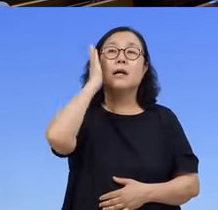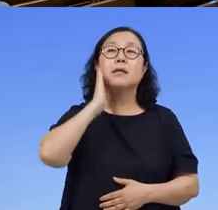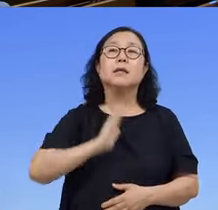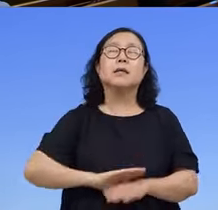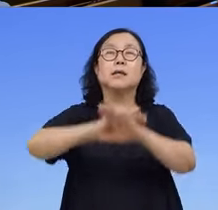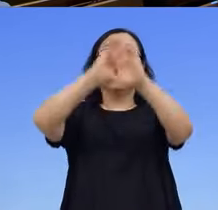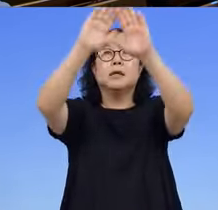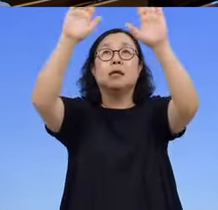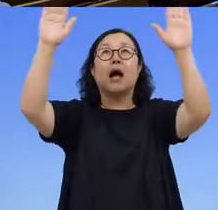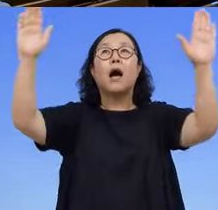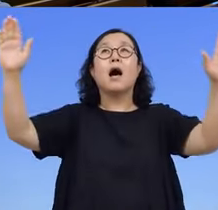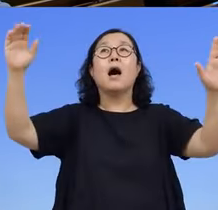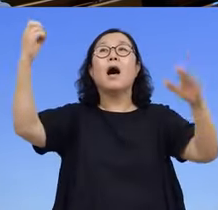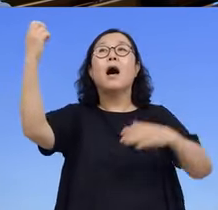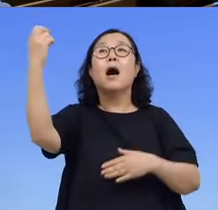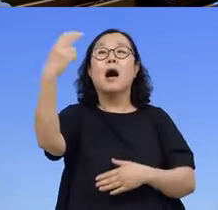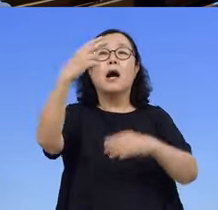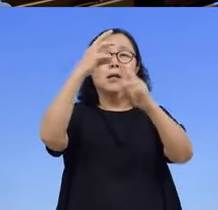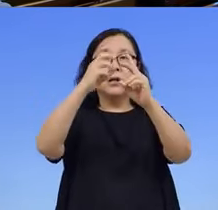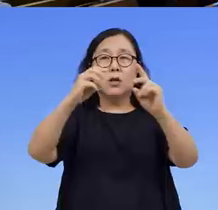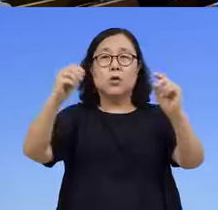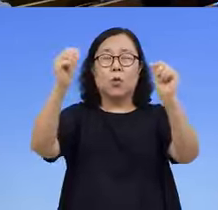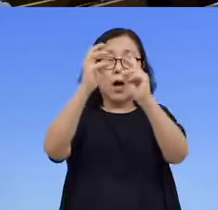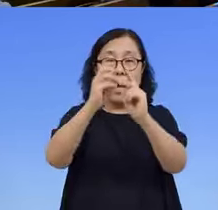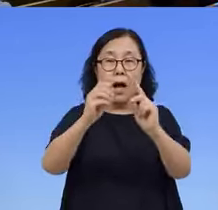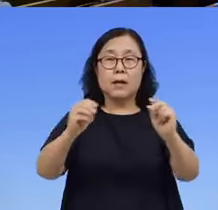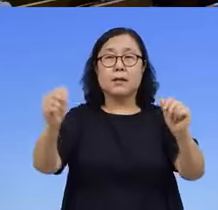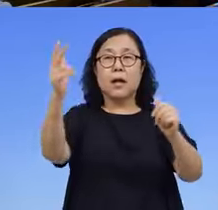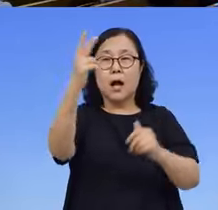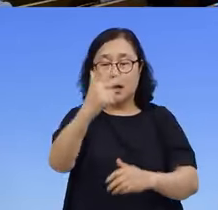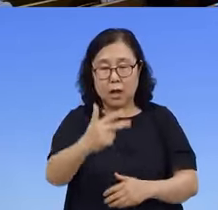당신은 하늘과 땅의 주,